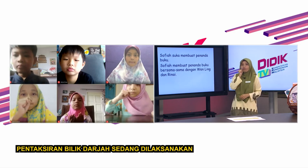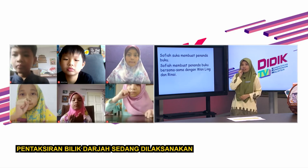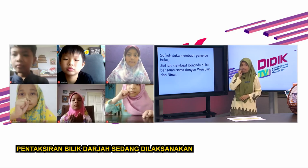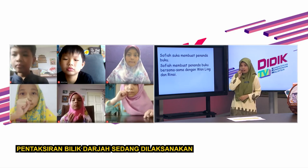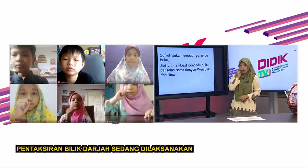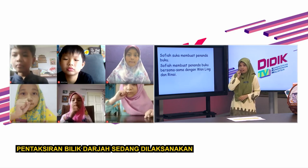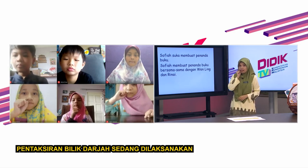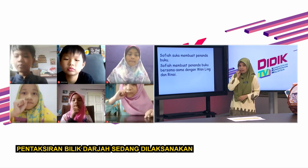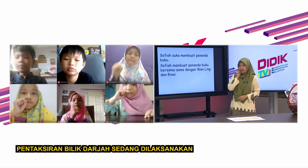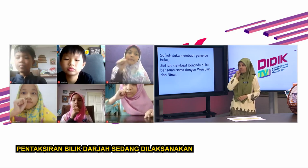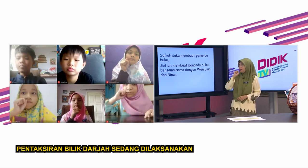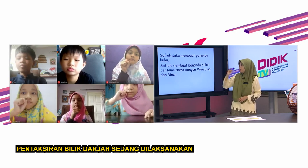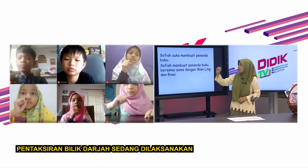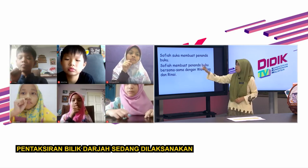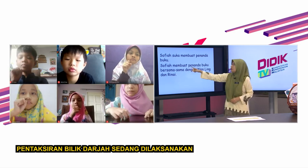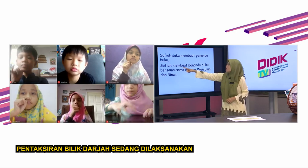Sofia